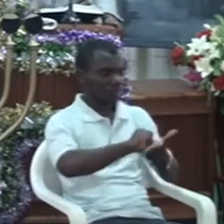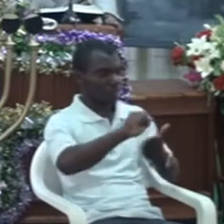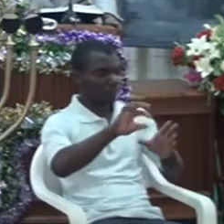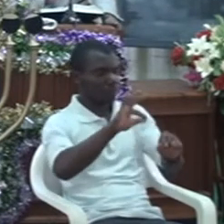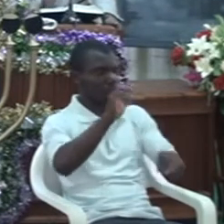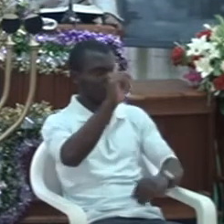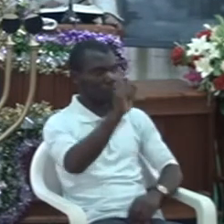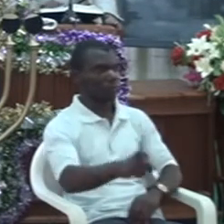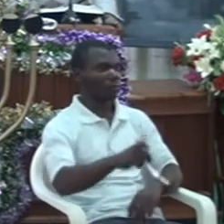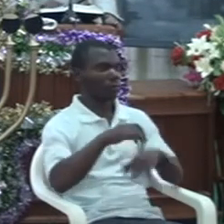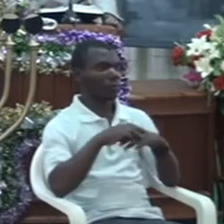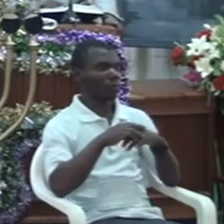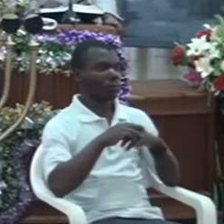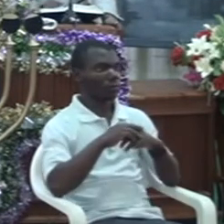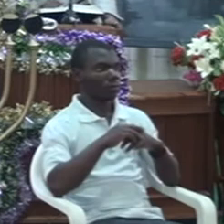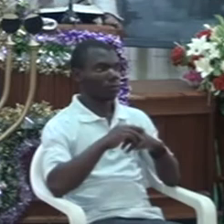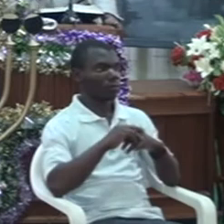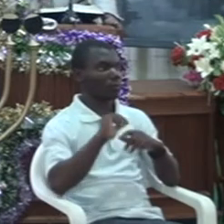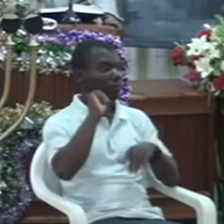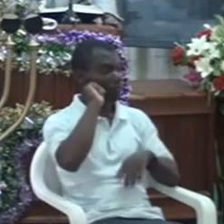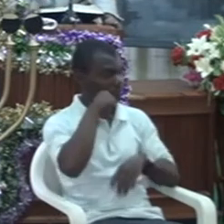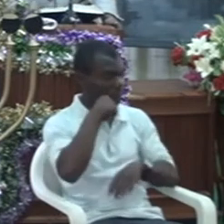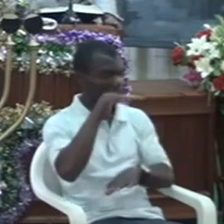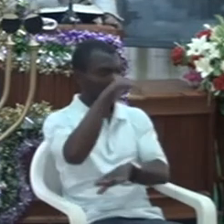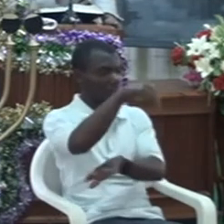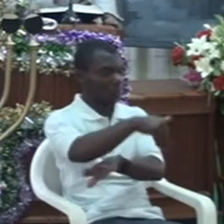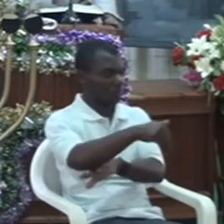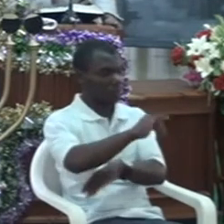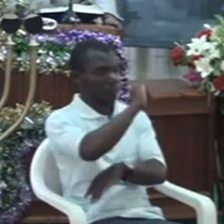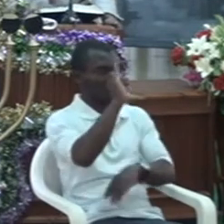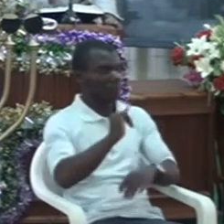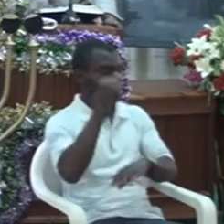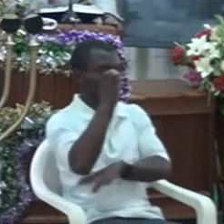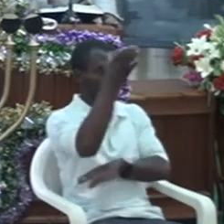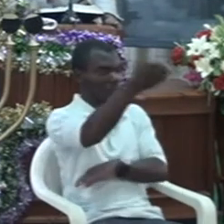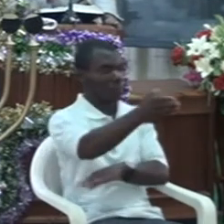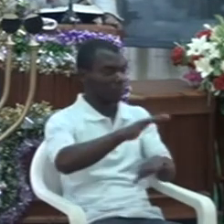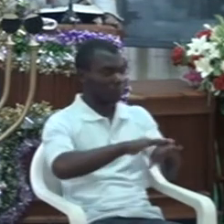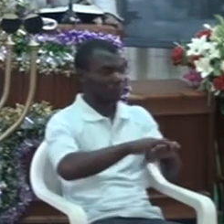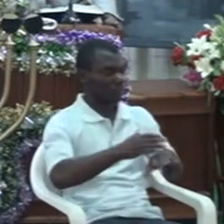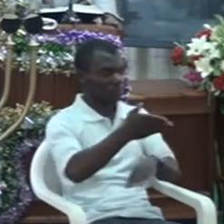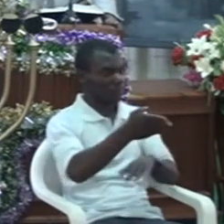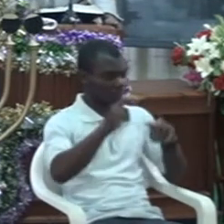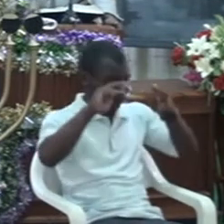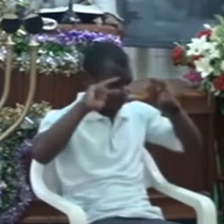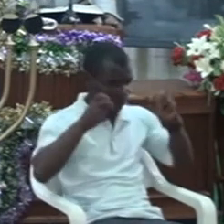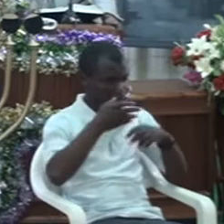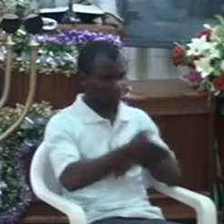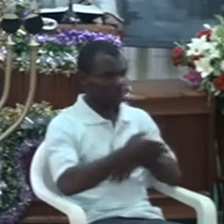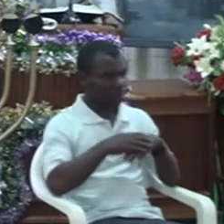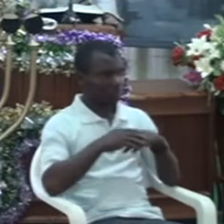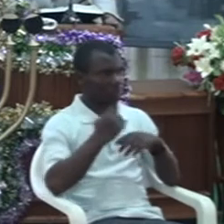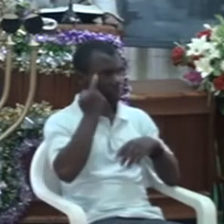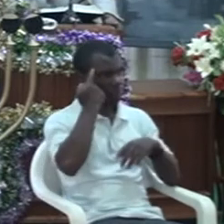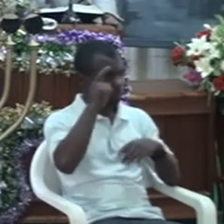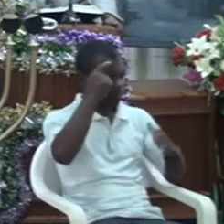nini? Demain soir, kesho magharibi, je prêcherai sur ce sujet. Nitaubiri juu ya